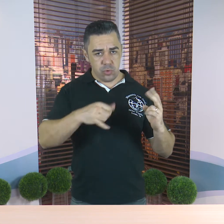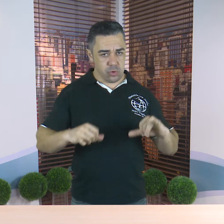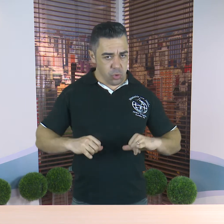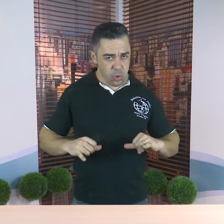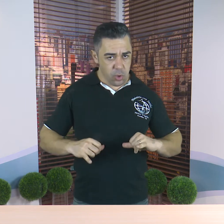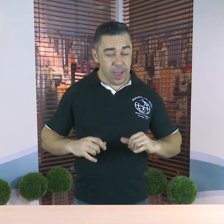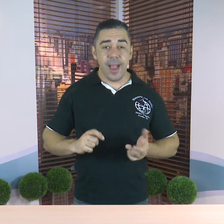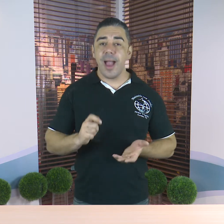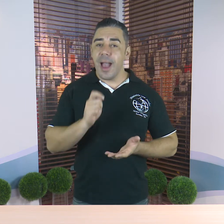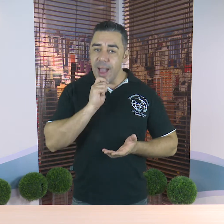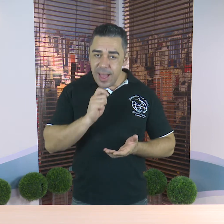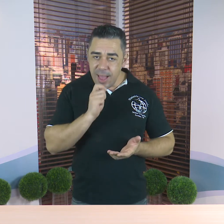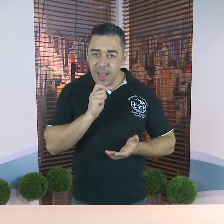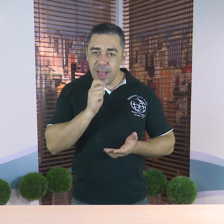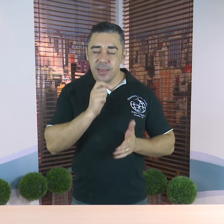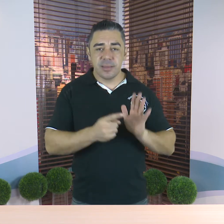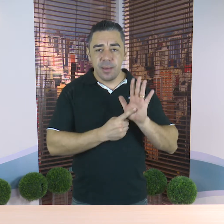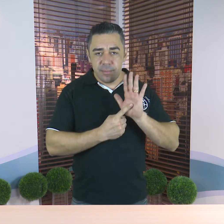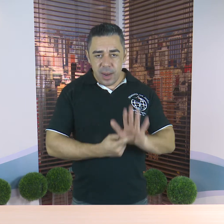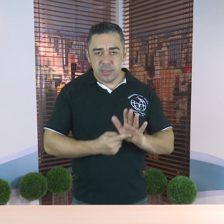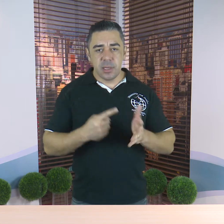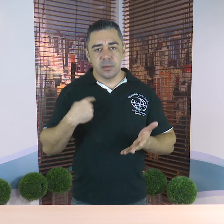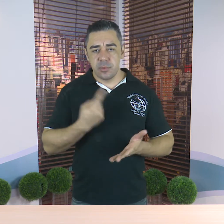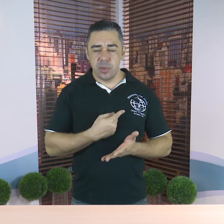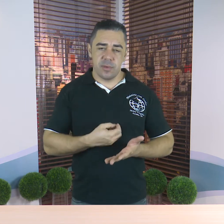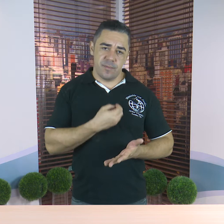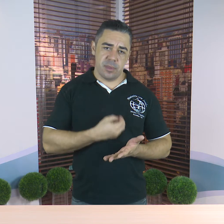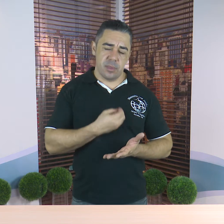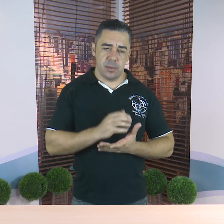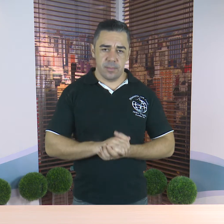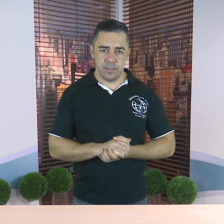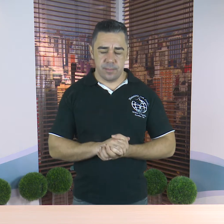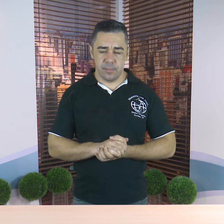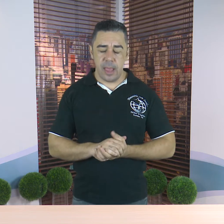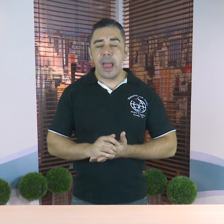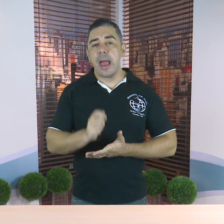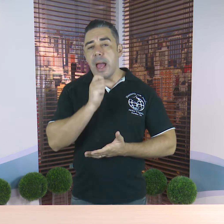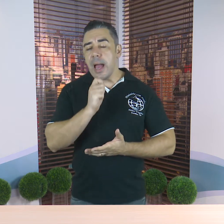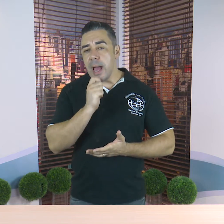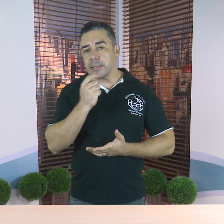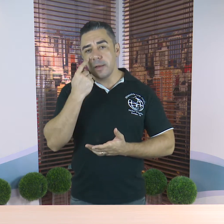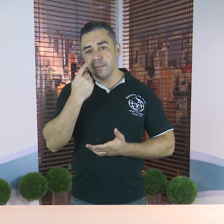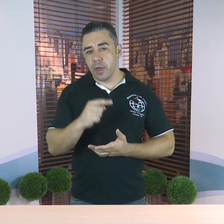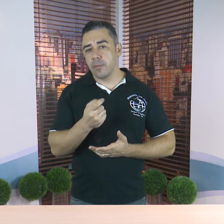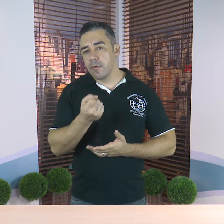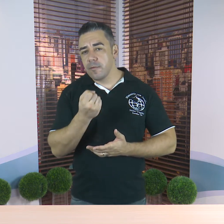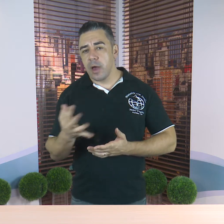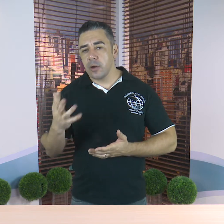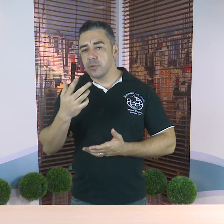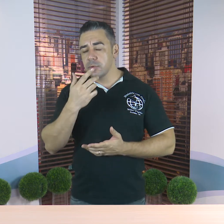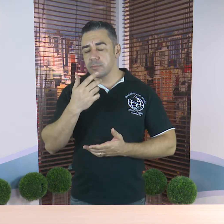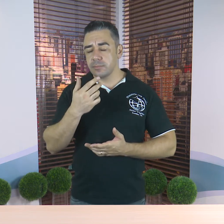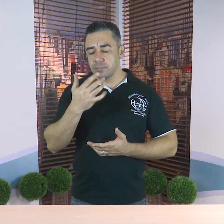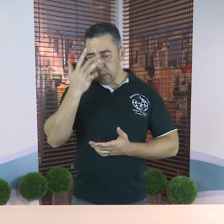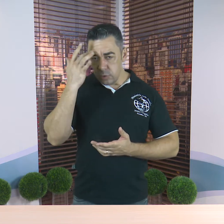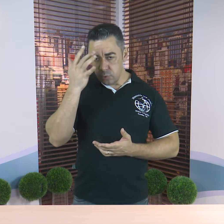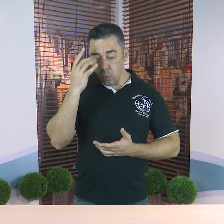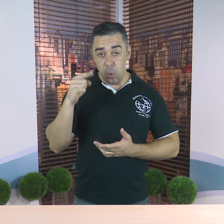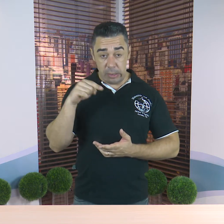de algum modo, presente no nosso meio. Ainda vemos muitos irmãos que, por serem ativos na igreja